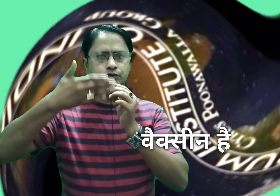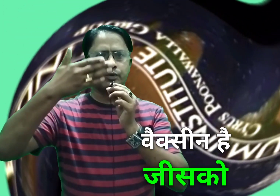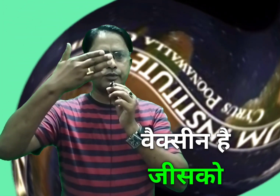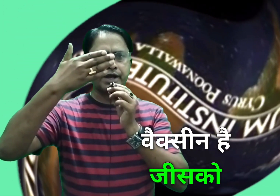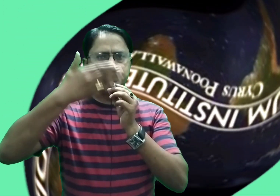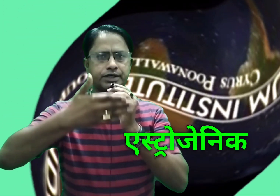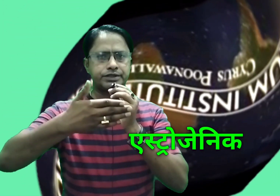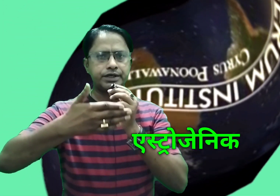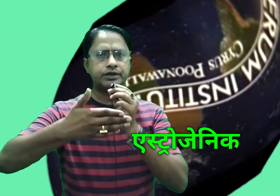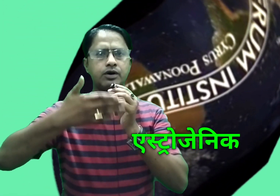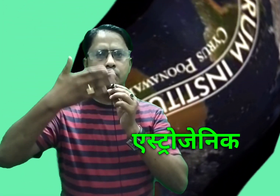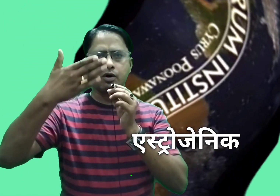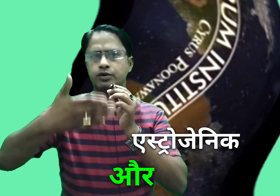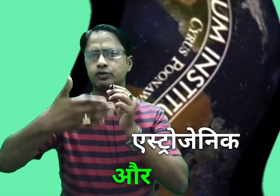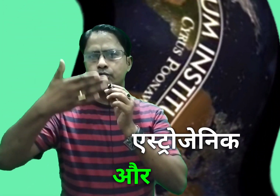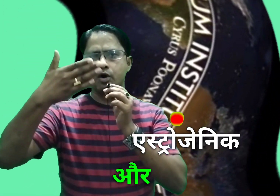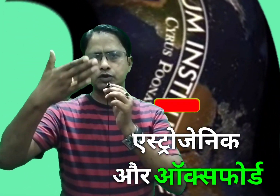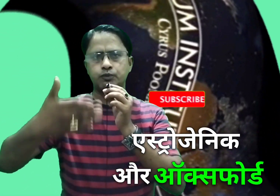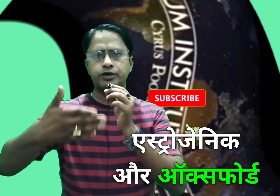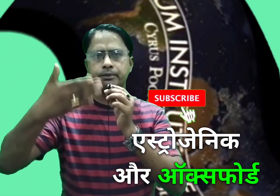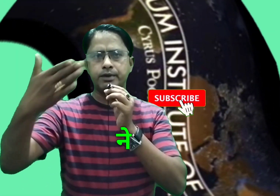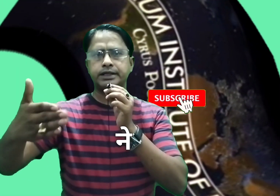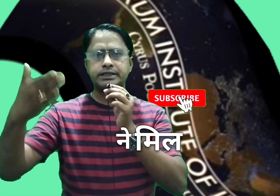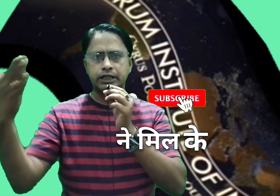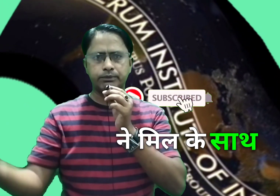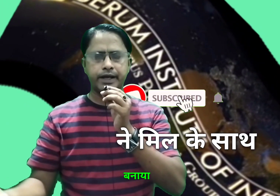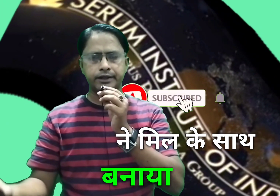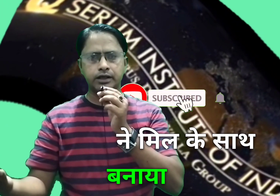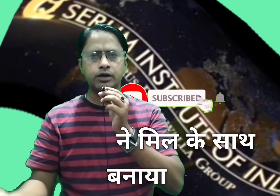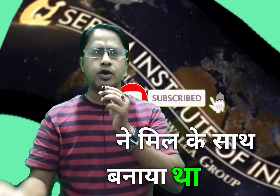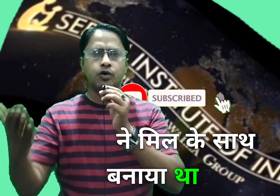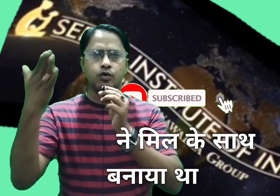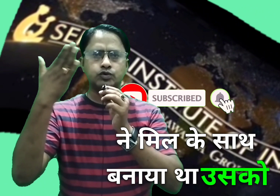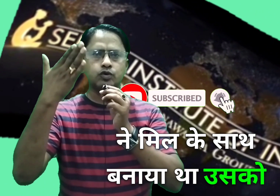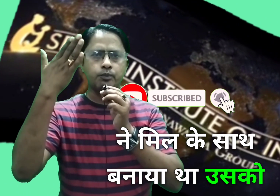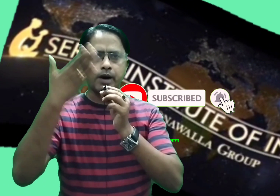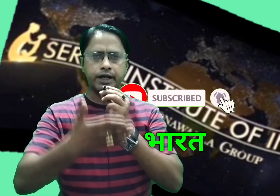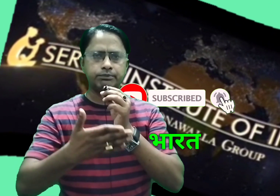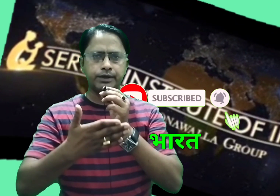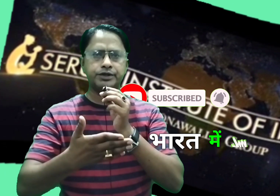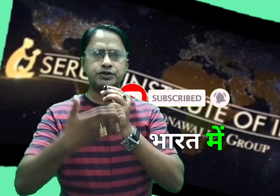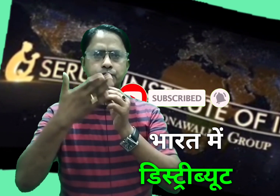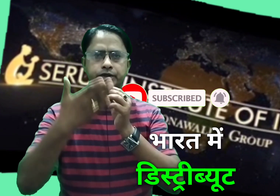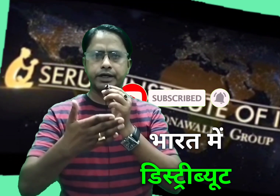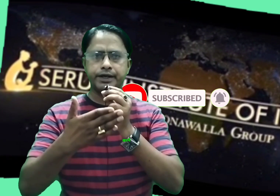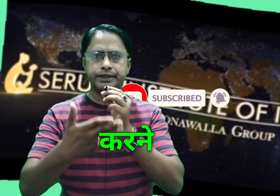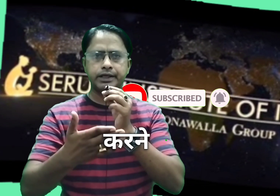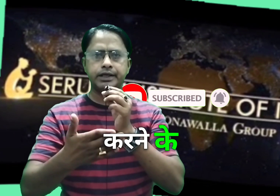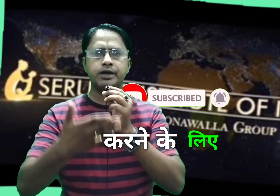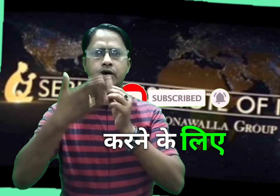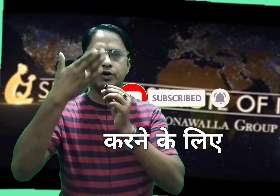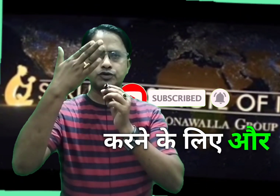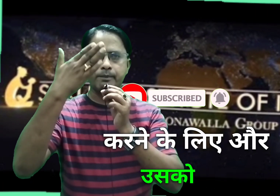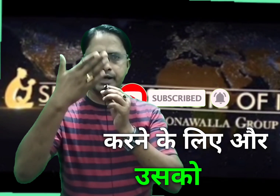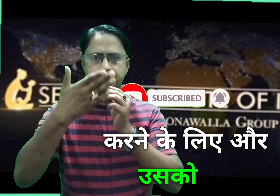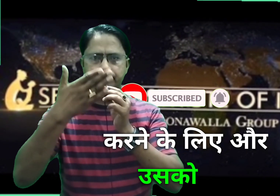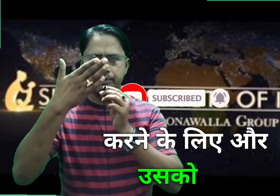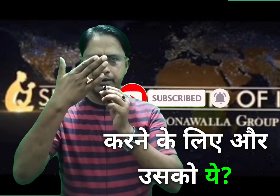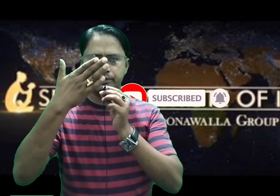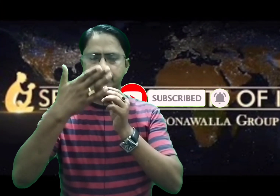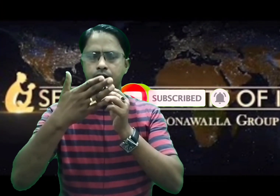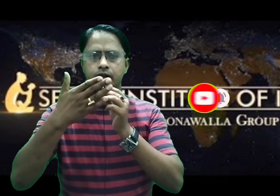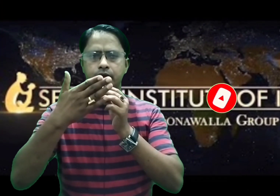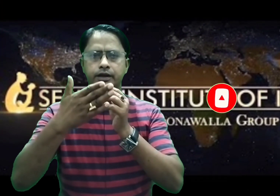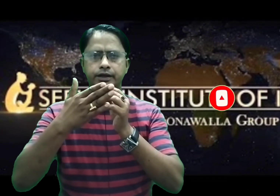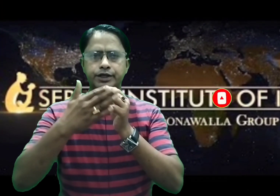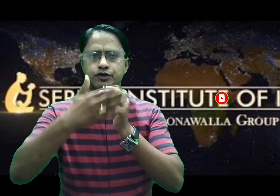वैक्सीन है जिसको एस्ट्राजेनेका और ऑक्सफोर्ड ने मिल के साथ बनाया था, उसको भारत में डिस्ट्रीब्यूट करने के लिए और